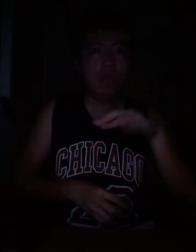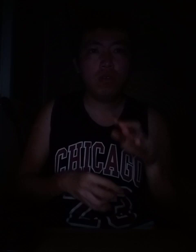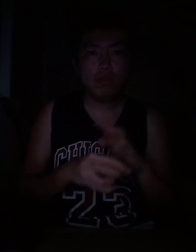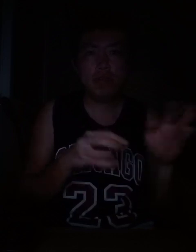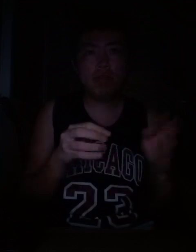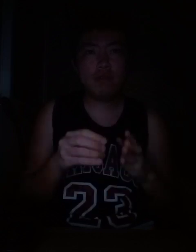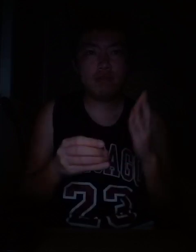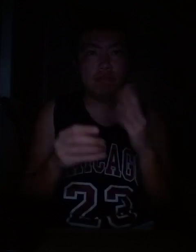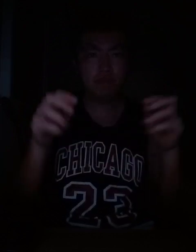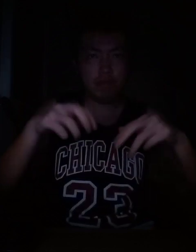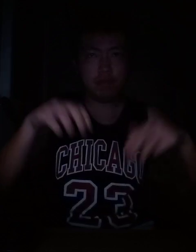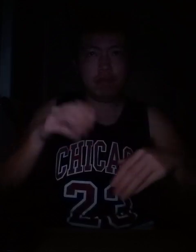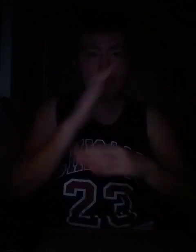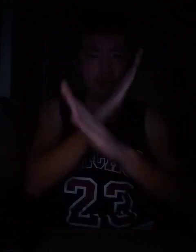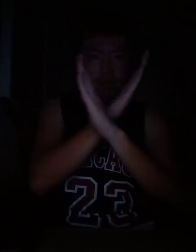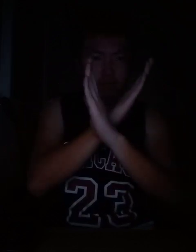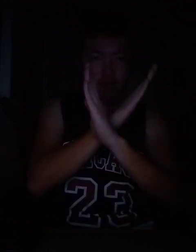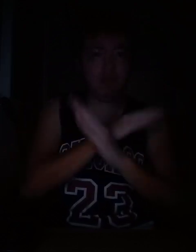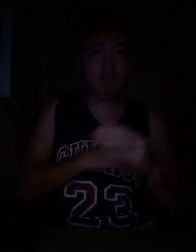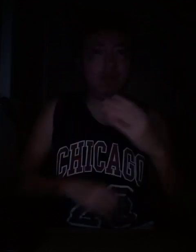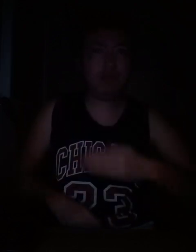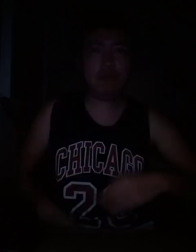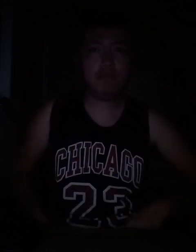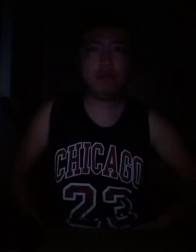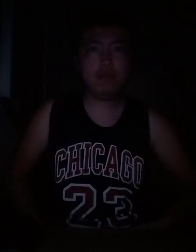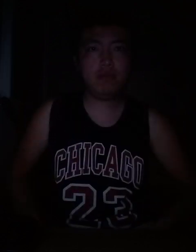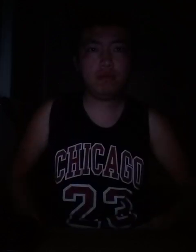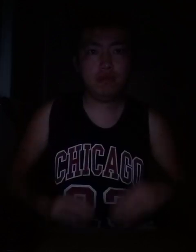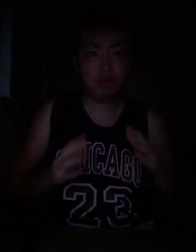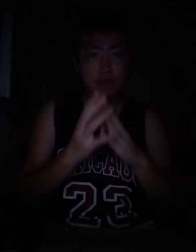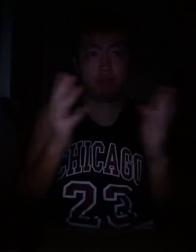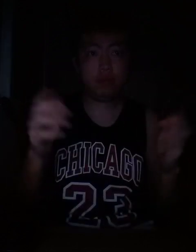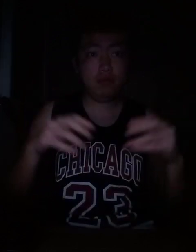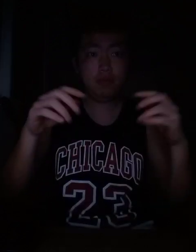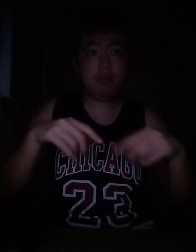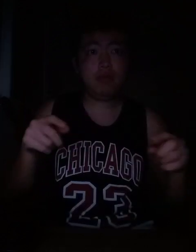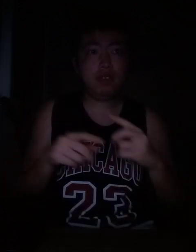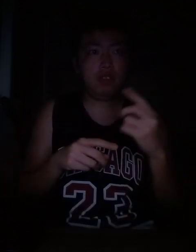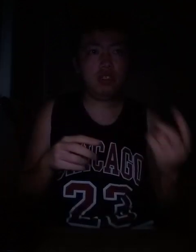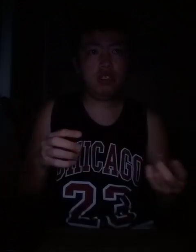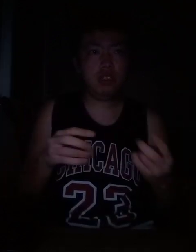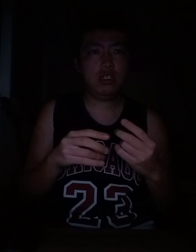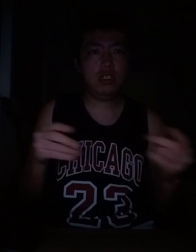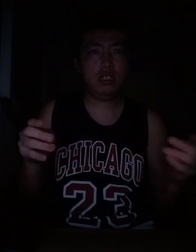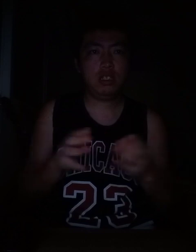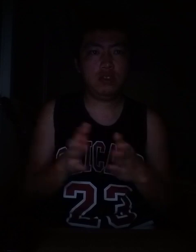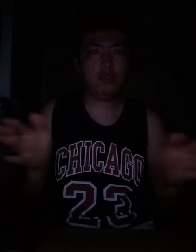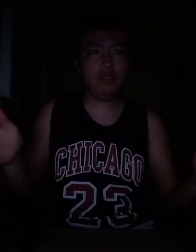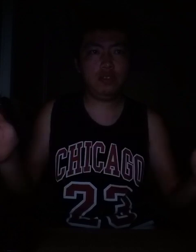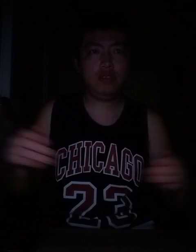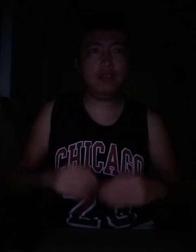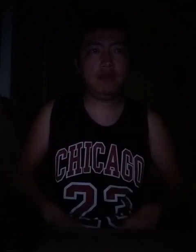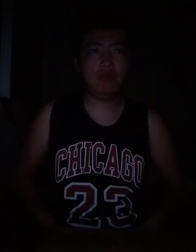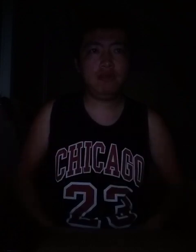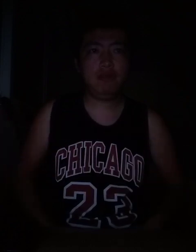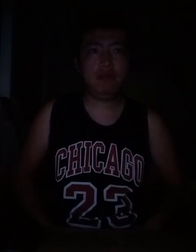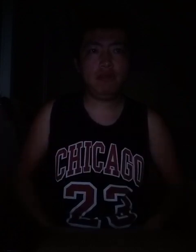폭염특보는 비가 내리며 차차 해제되겠습니다. 중부지방의 비는 금요일 오전까지도 이어질 수 있겠습니다.